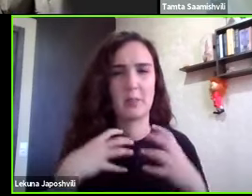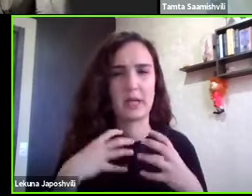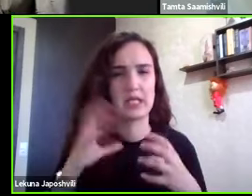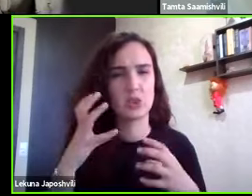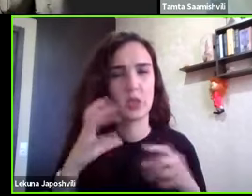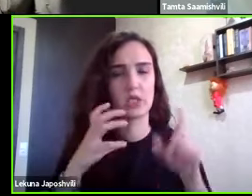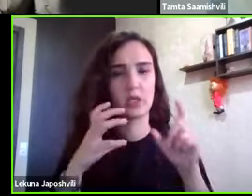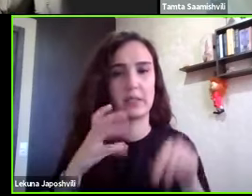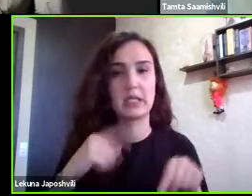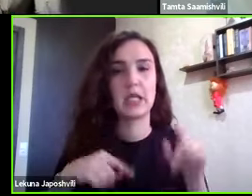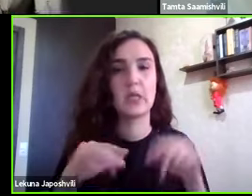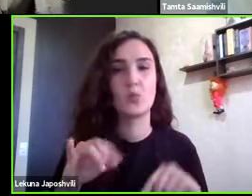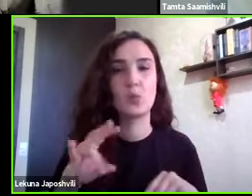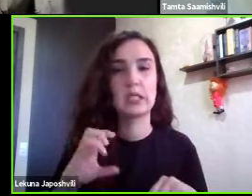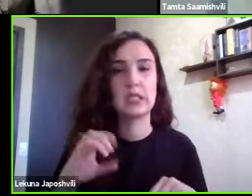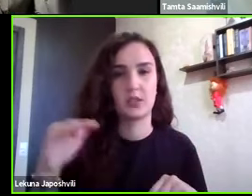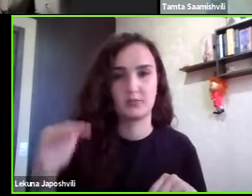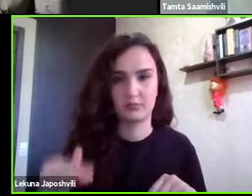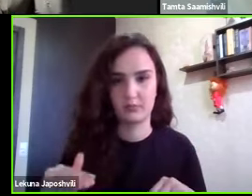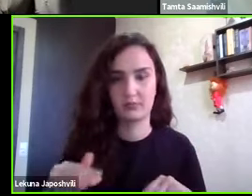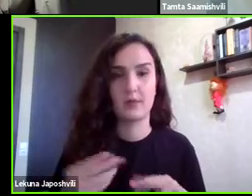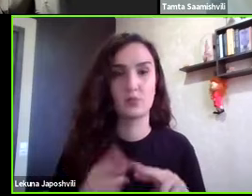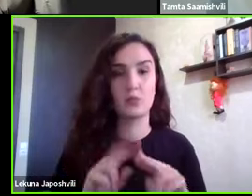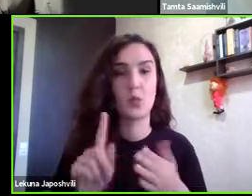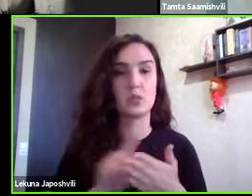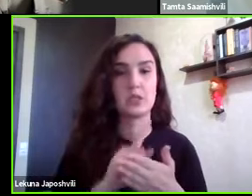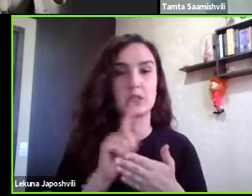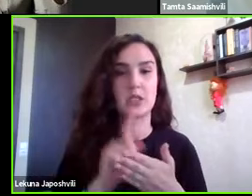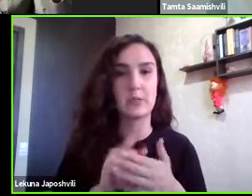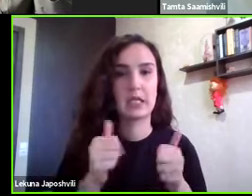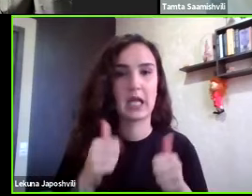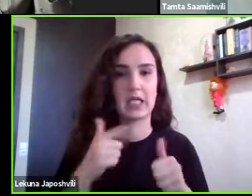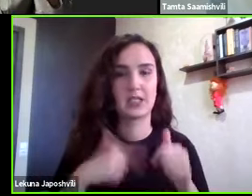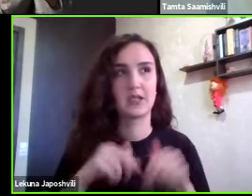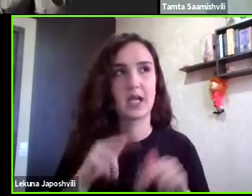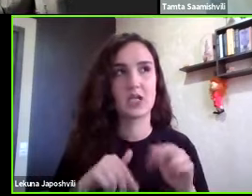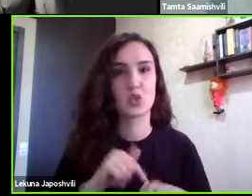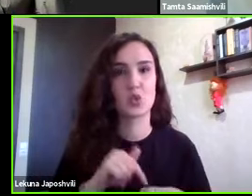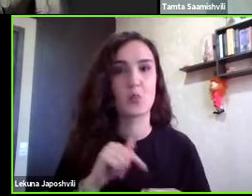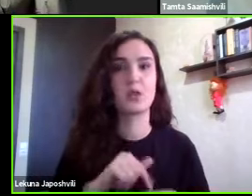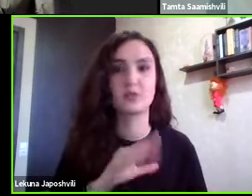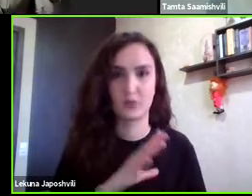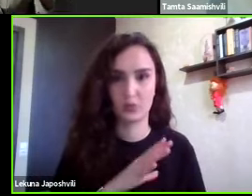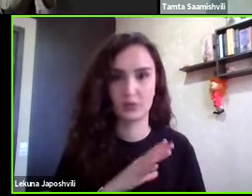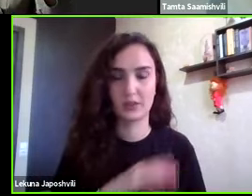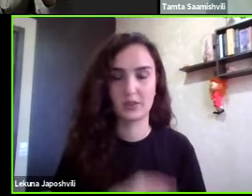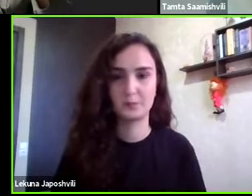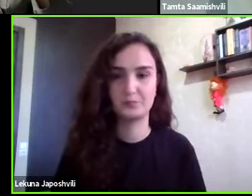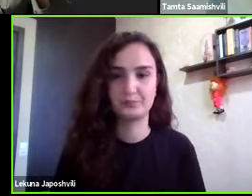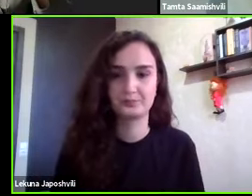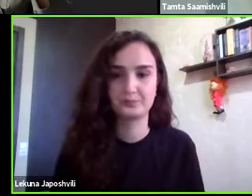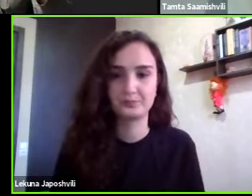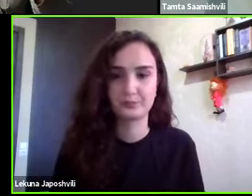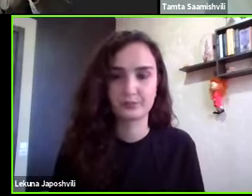ადამიანის იმუნიტეტიც უკვე იცდება. ამდენად აუცილებელია, რომ განწყობაც გქონდეს, ხო?